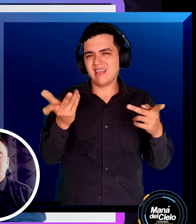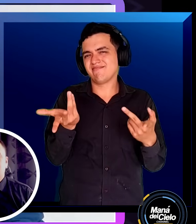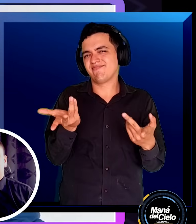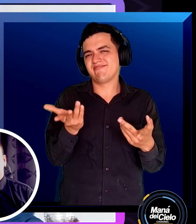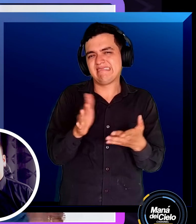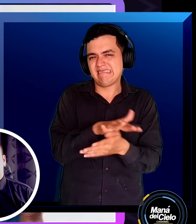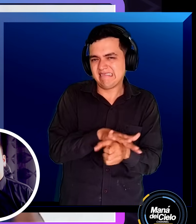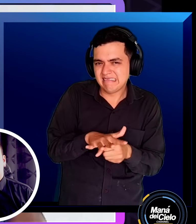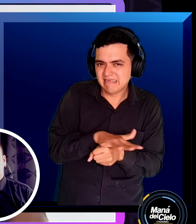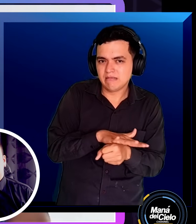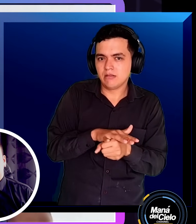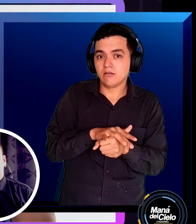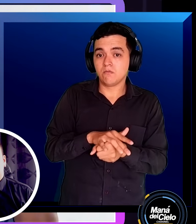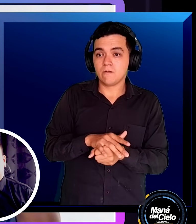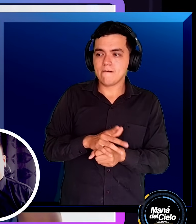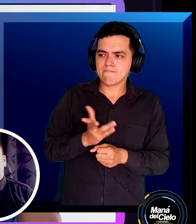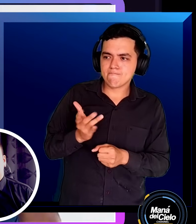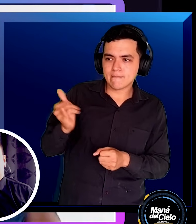Entonces